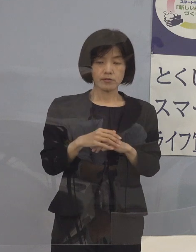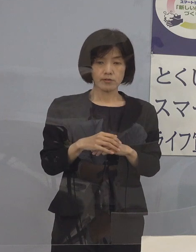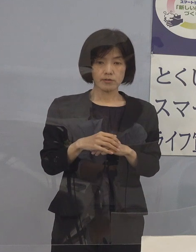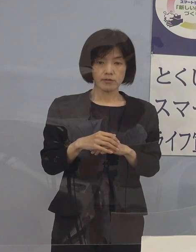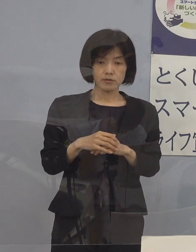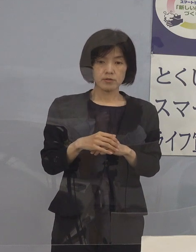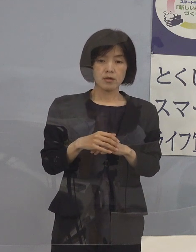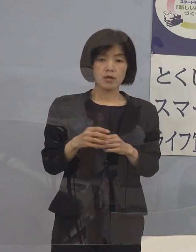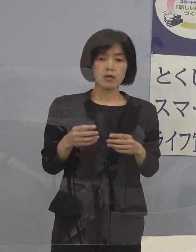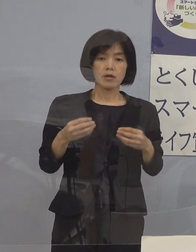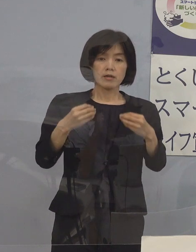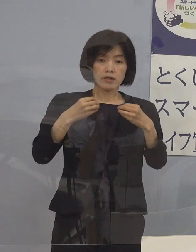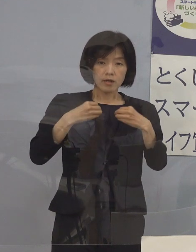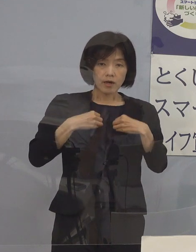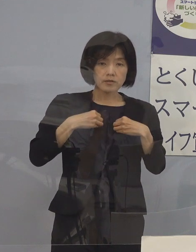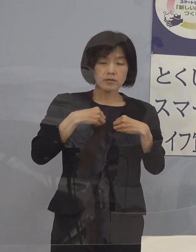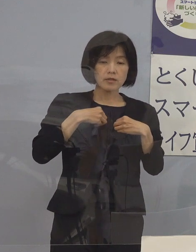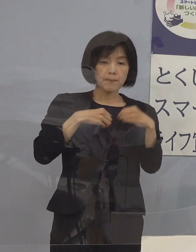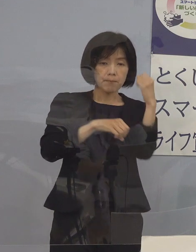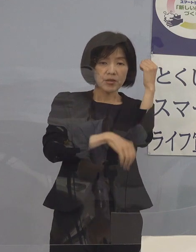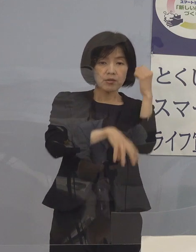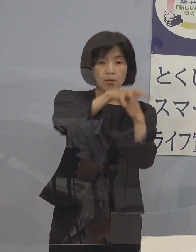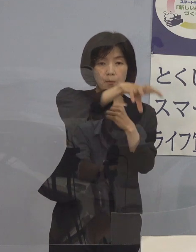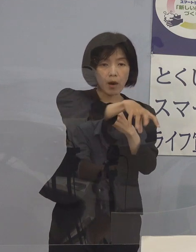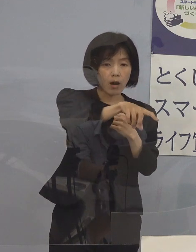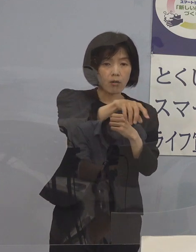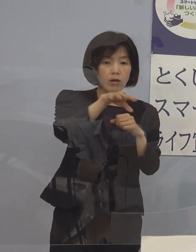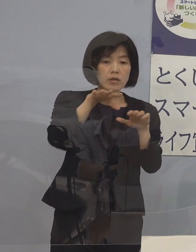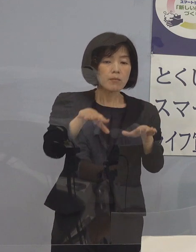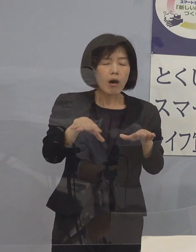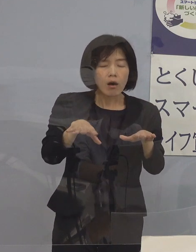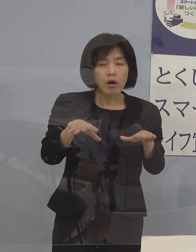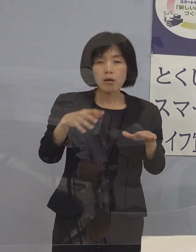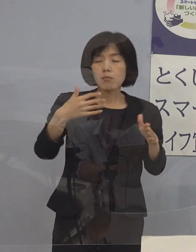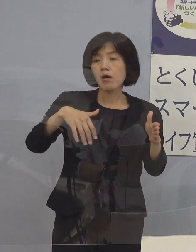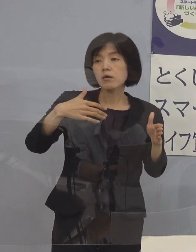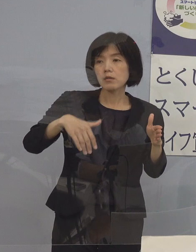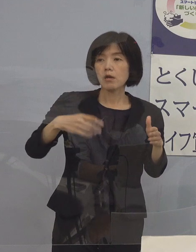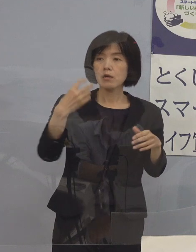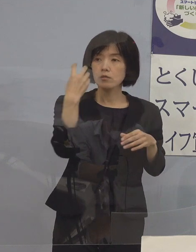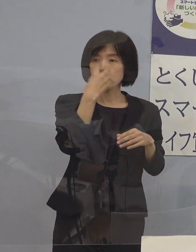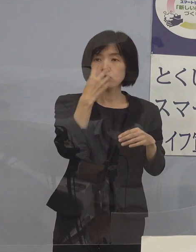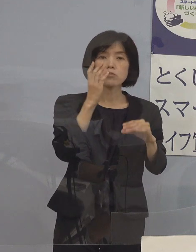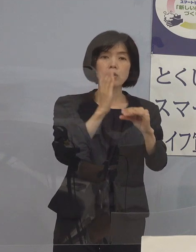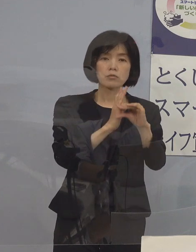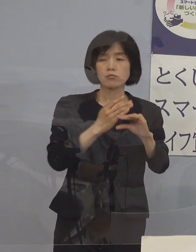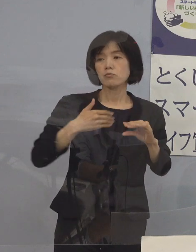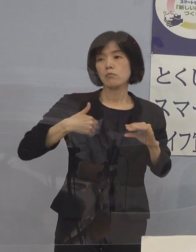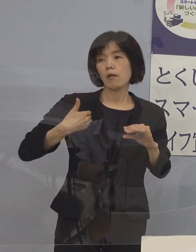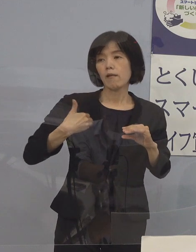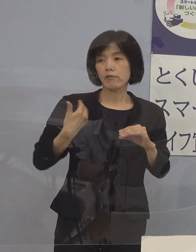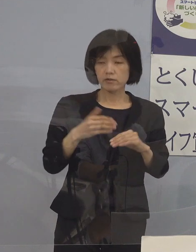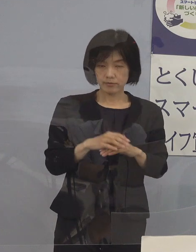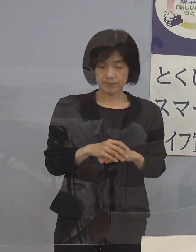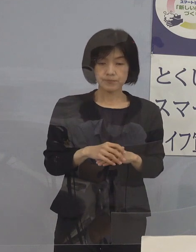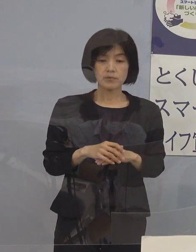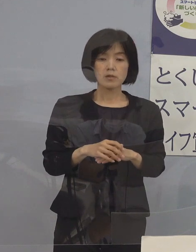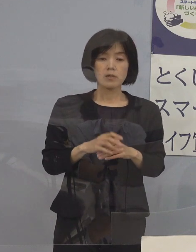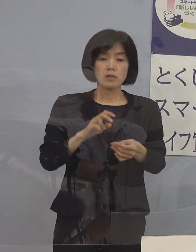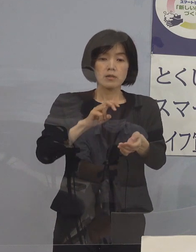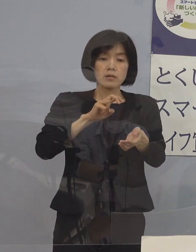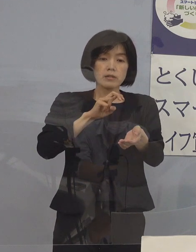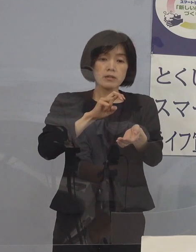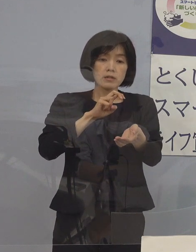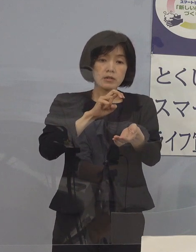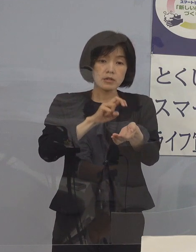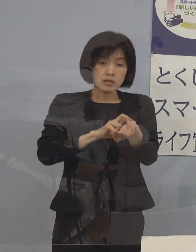で、監査警護はあまり今のところは分からない。 そうですね、ここも今調査中ということです。 医療機関以